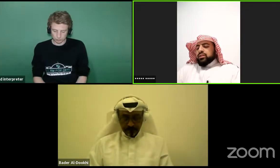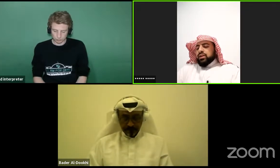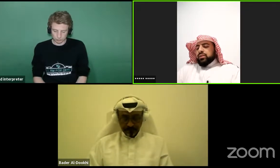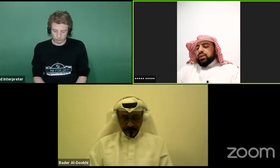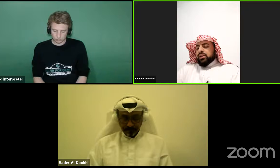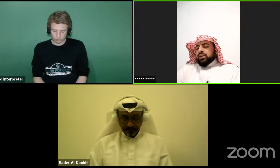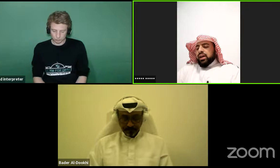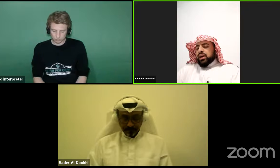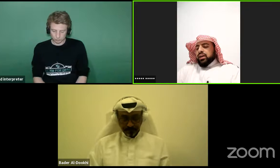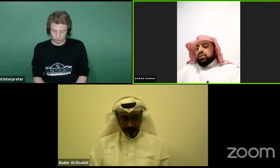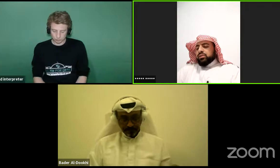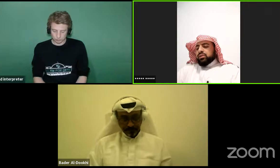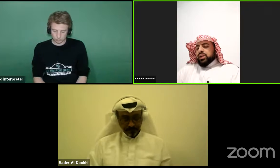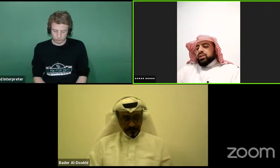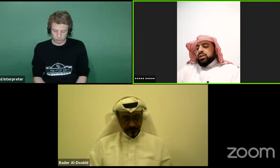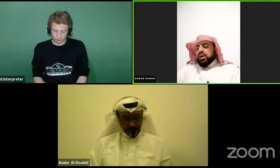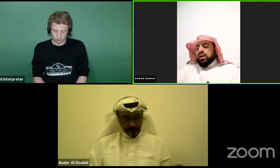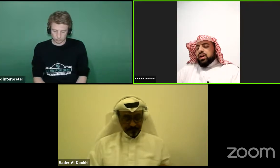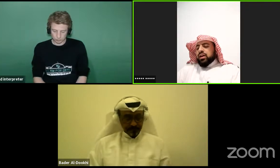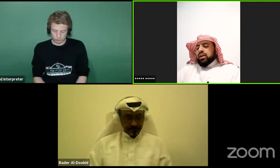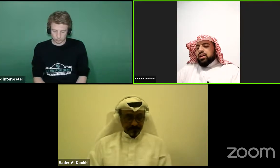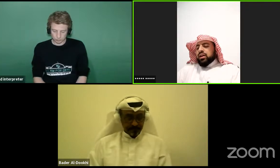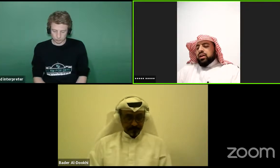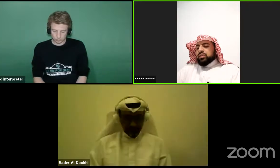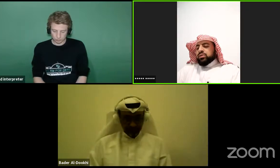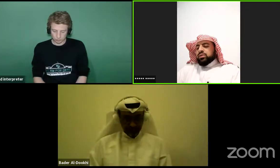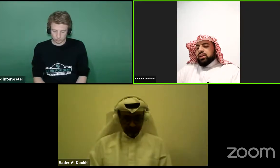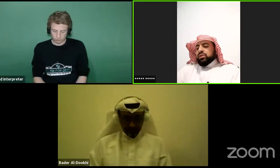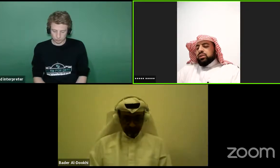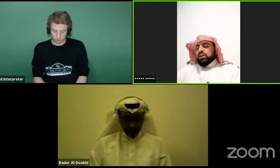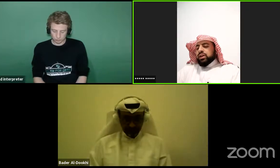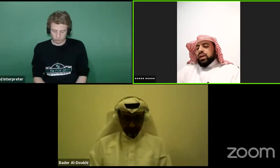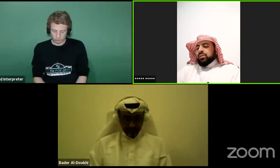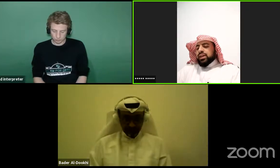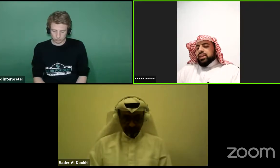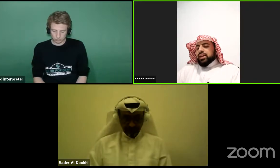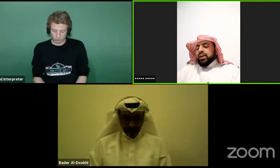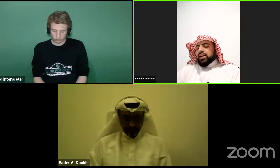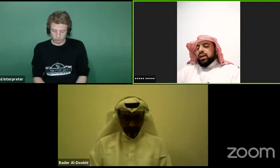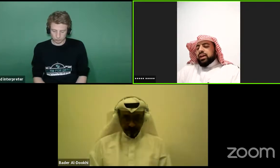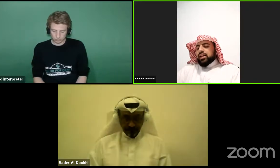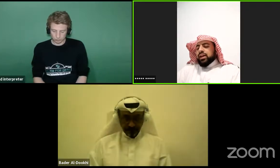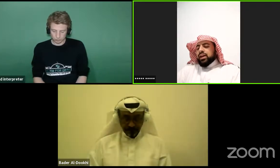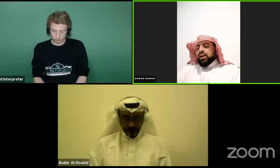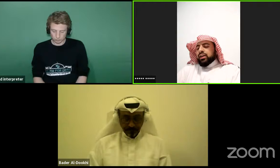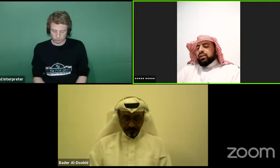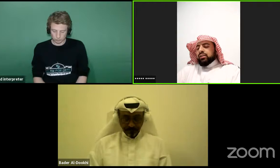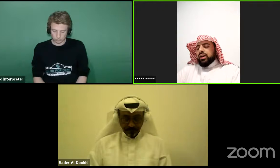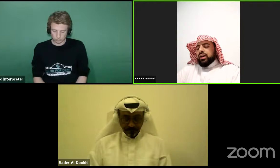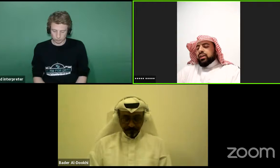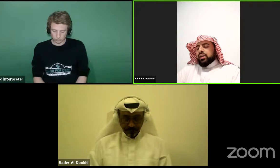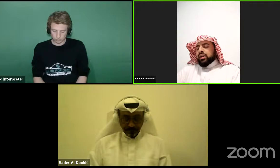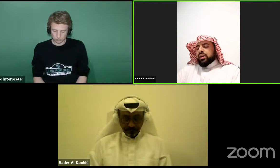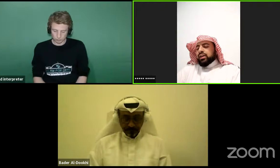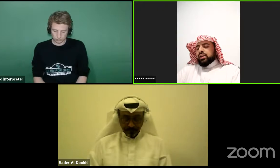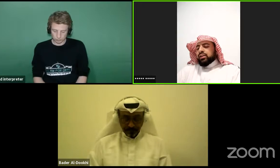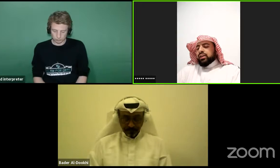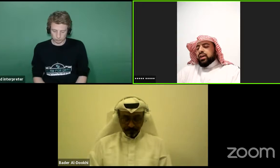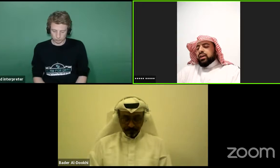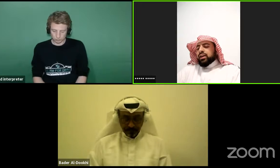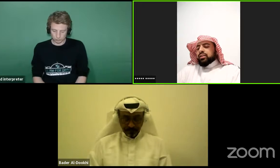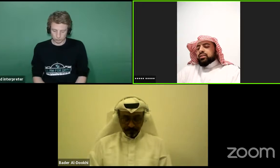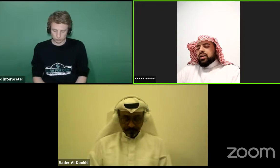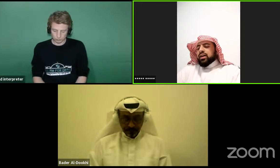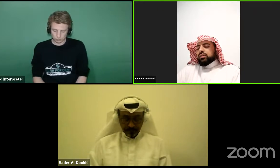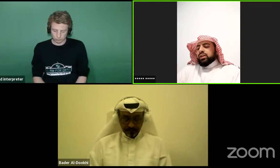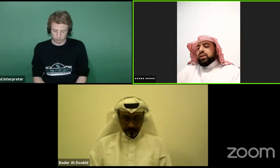قد سمعنا لو نشاء لقلنا مثل هذا إن هذا